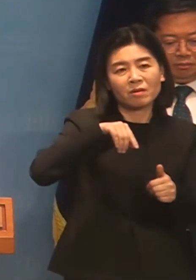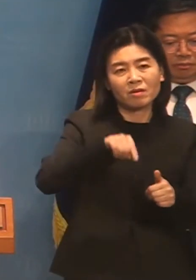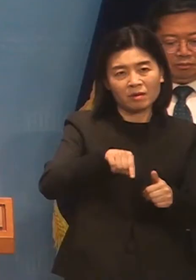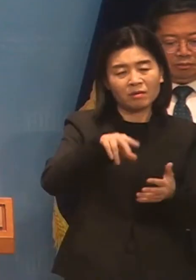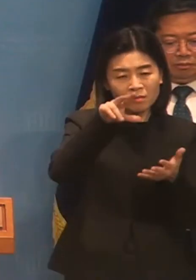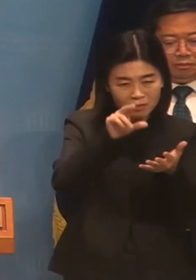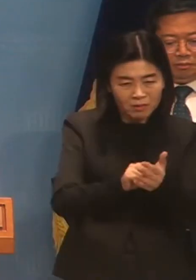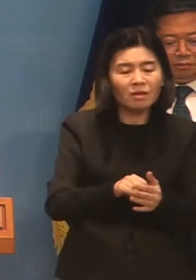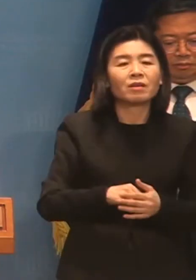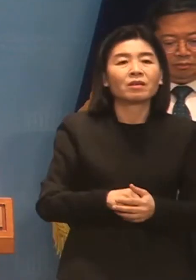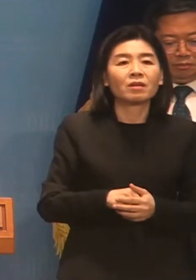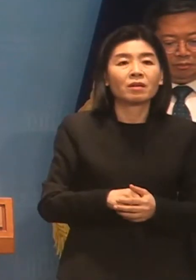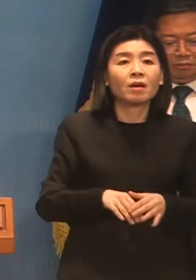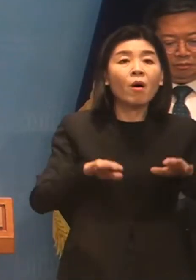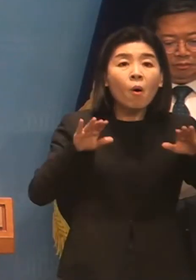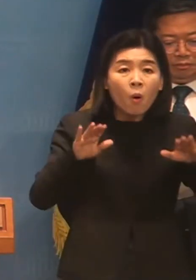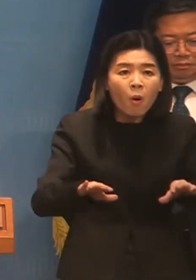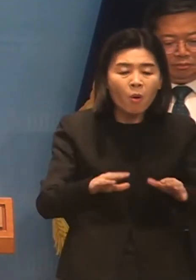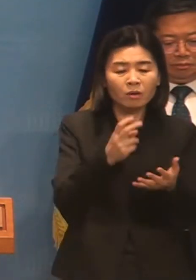그래서 우리는 오늘